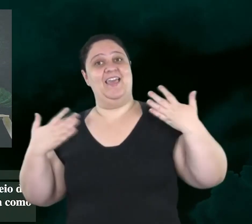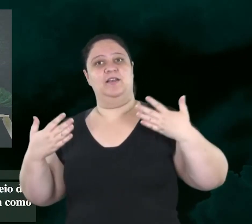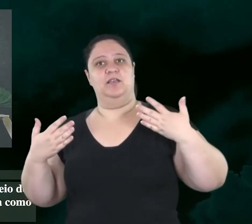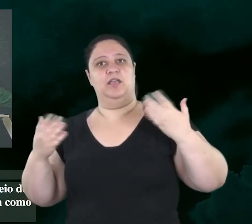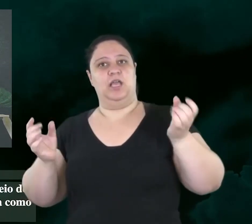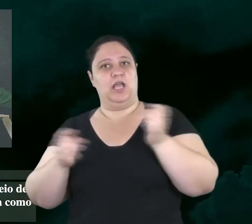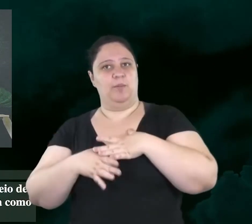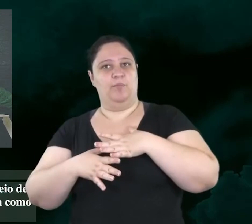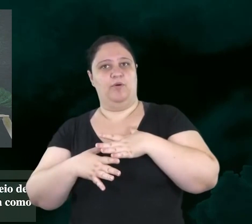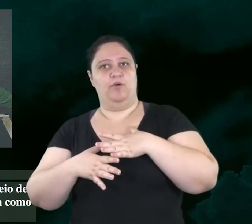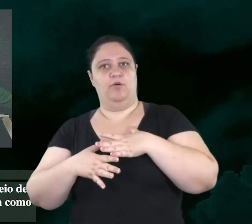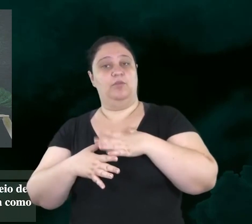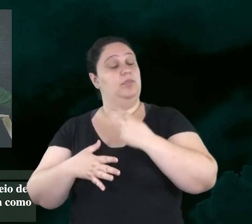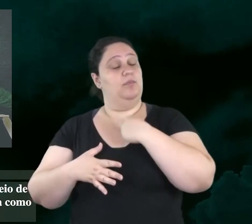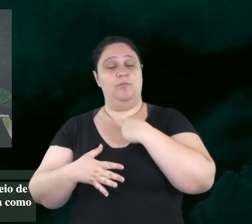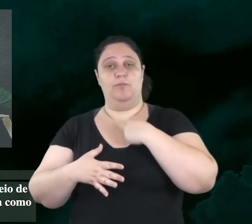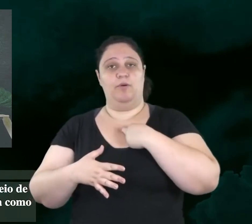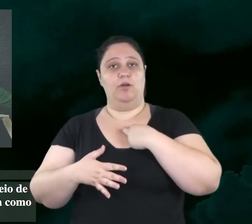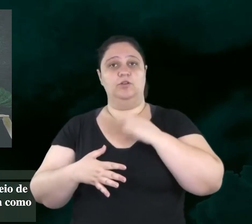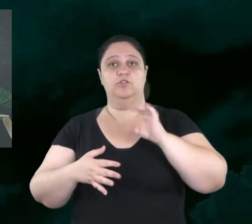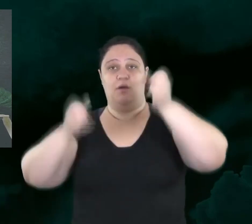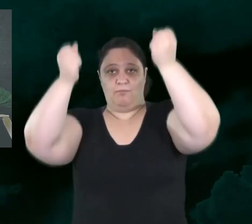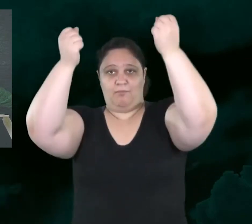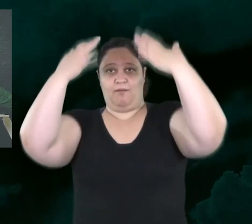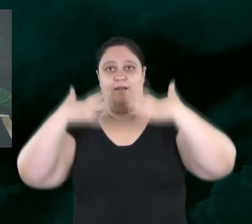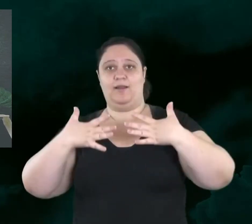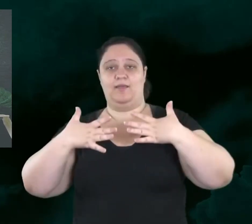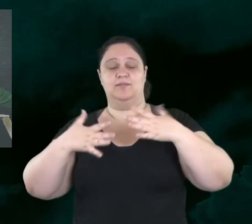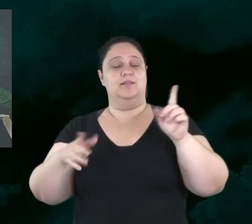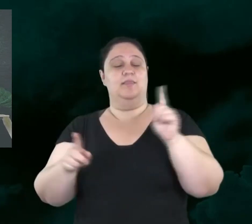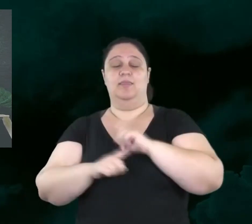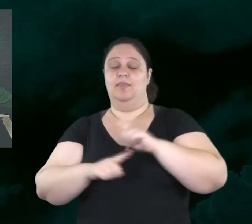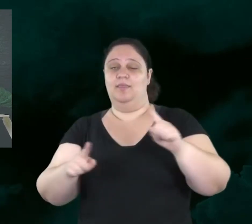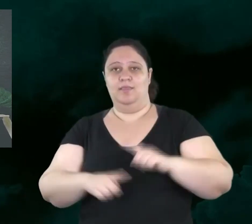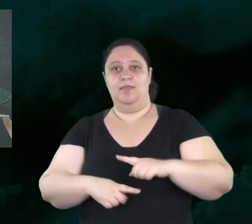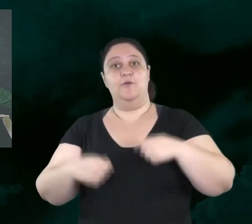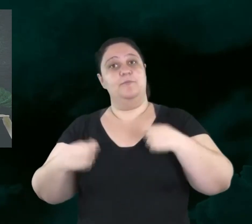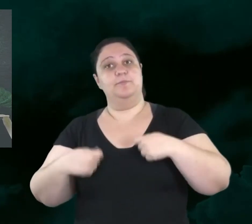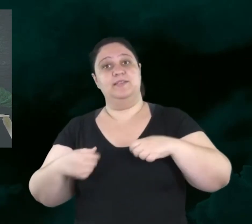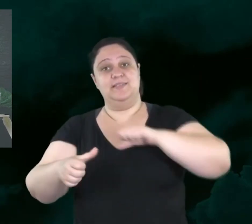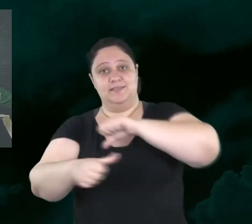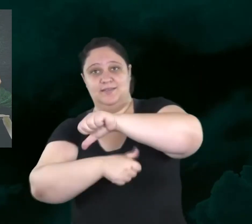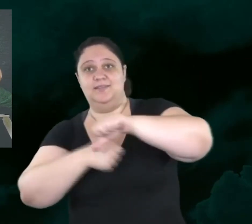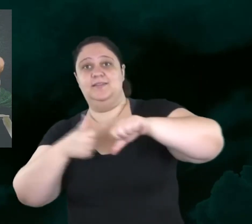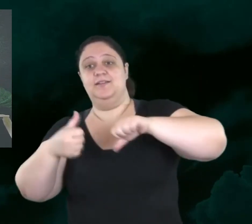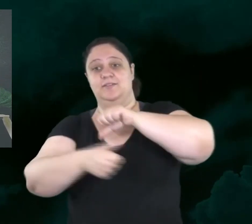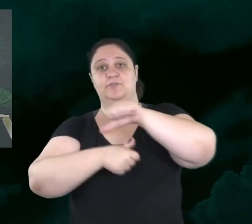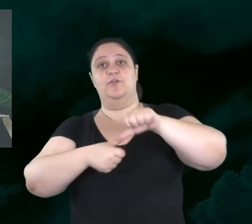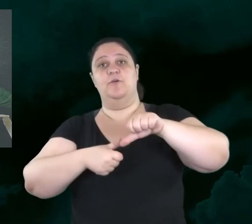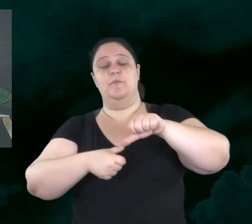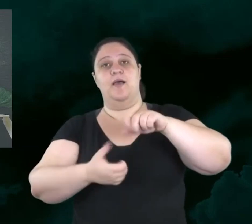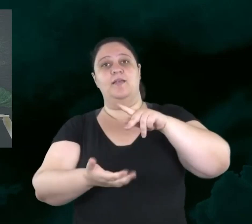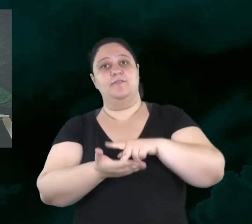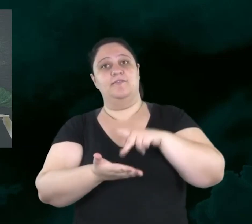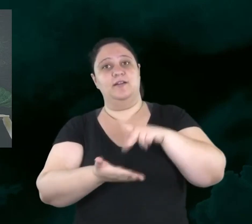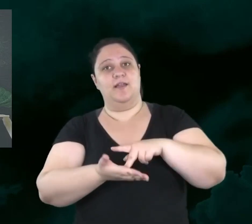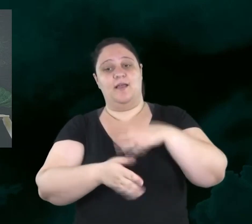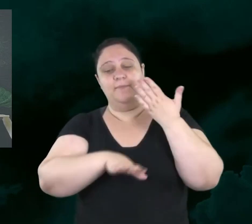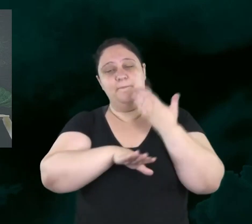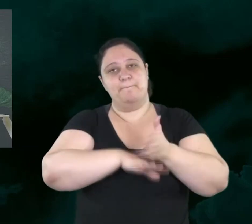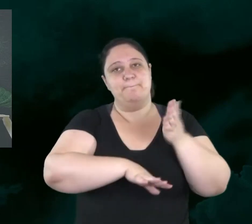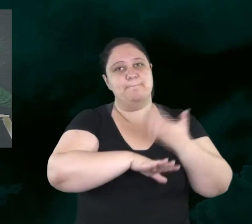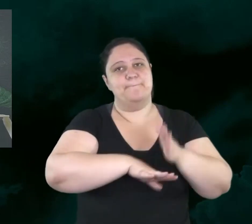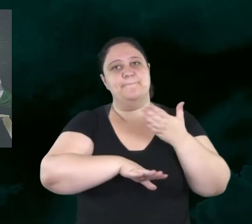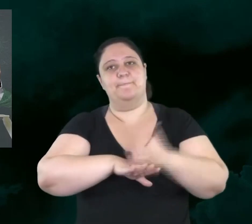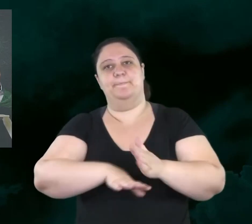ficou no estágio da graça. Mas o estágio da graça precisa se transformar em estágio da verdade.